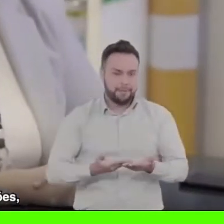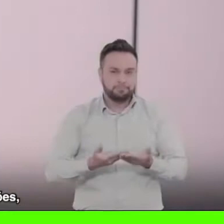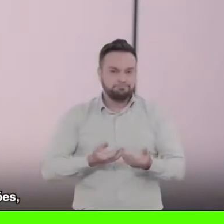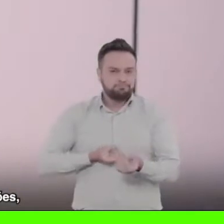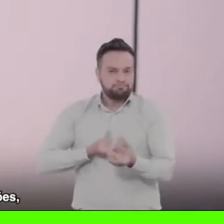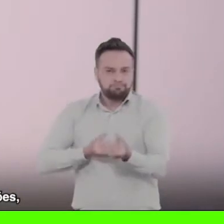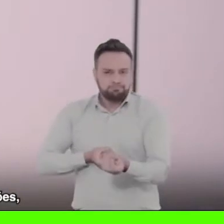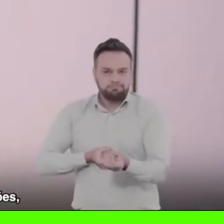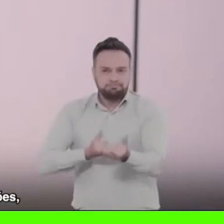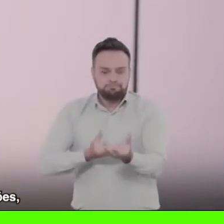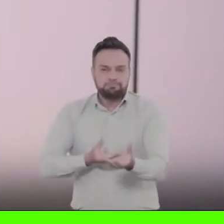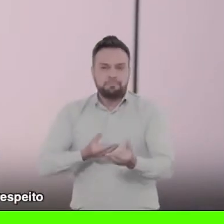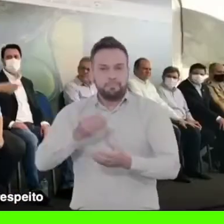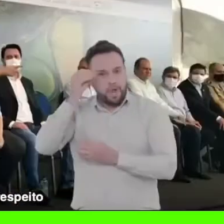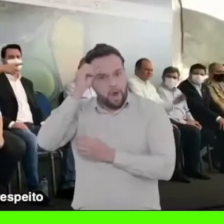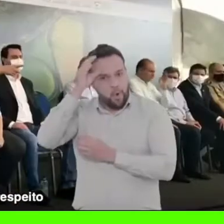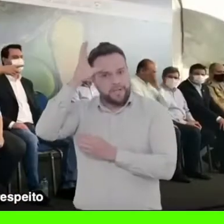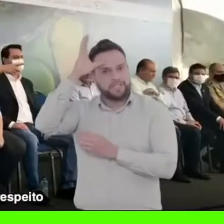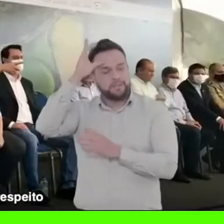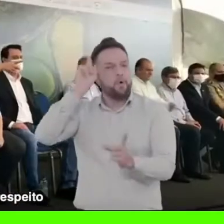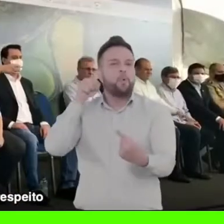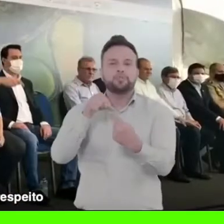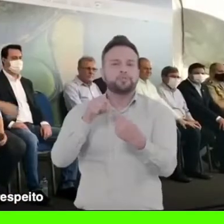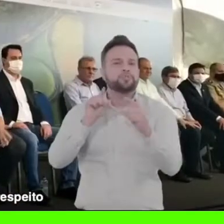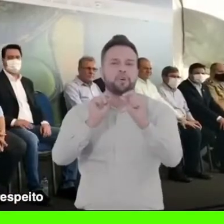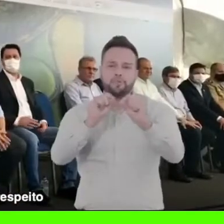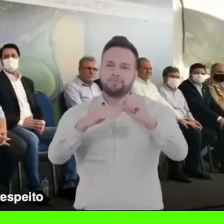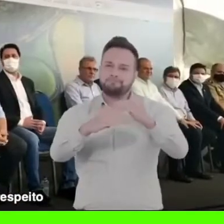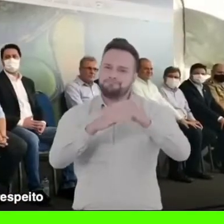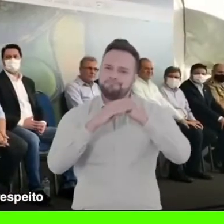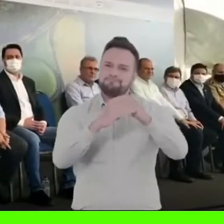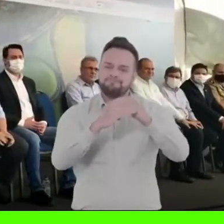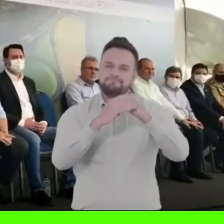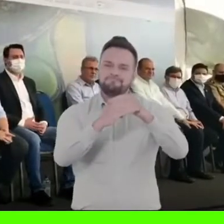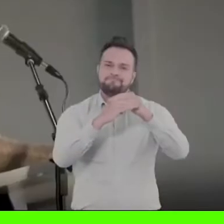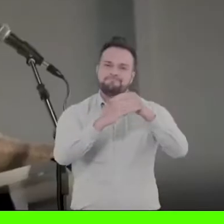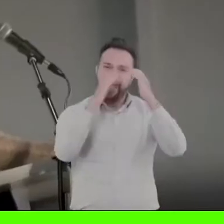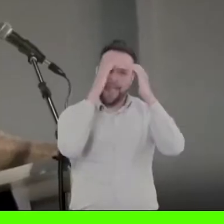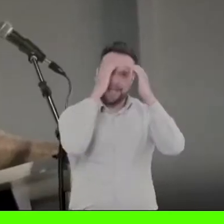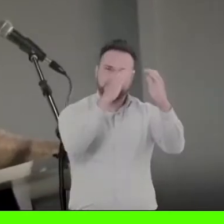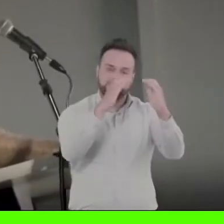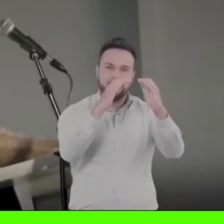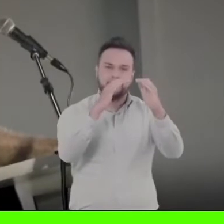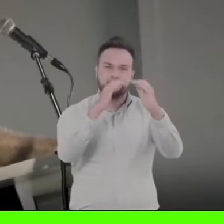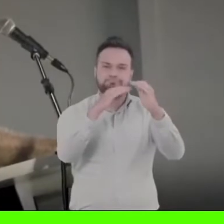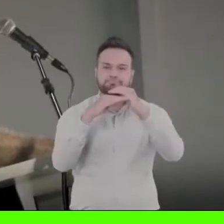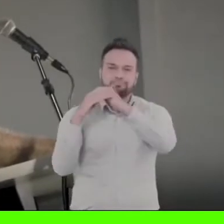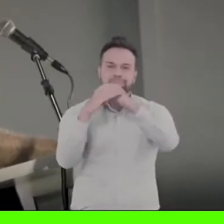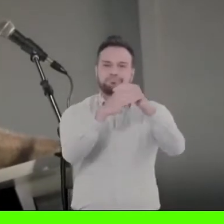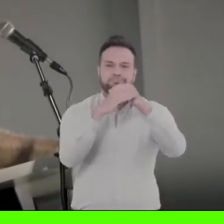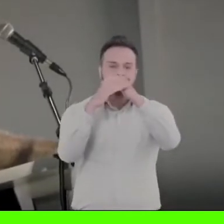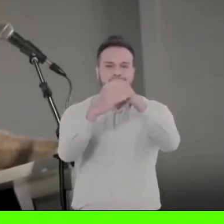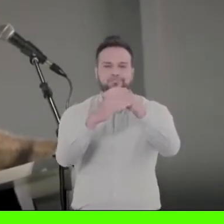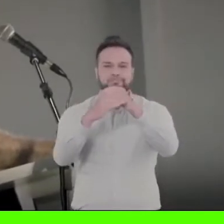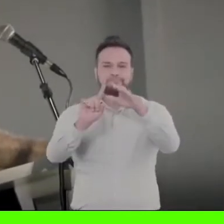conhecimentos e informações, com o objetivo comum de proporcionar o respeito e a igualdade, sem deixar ninguém para